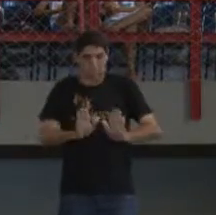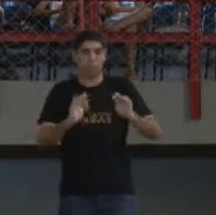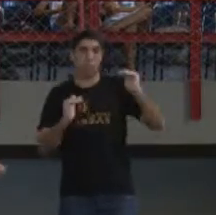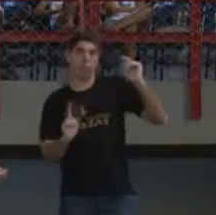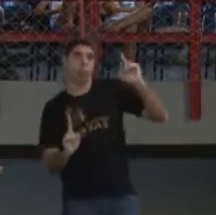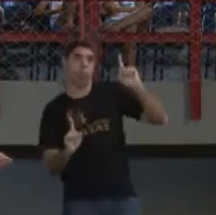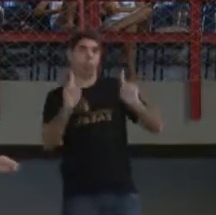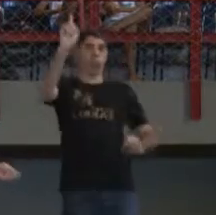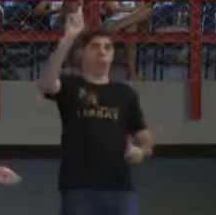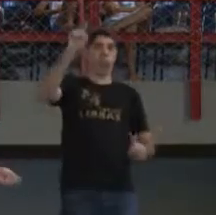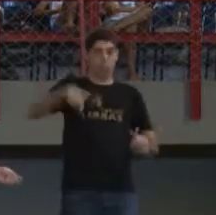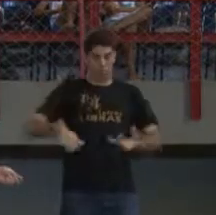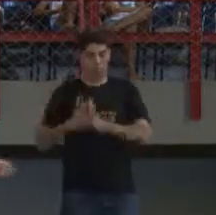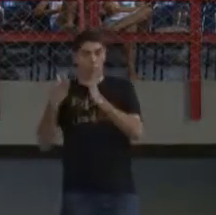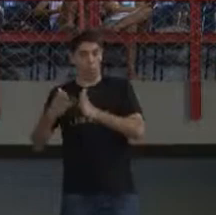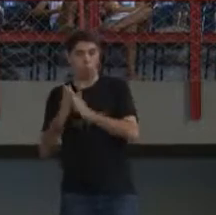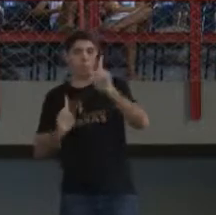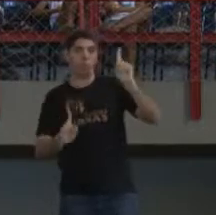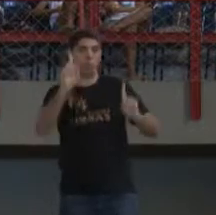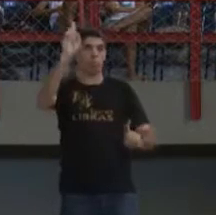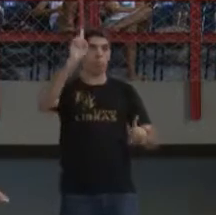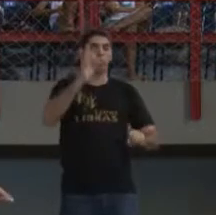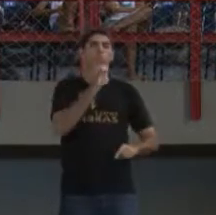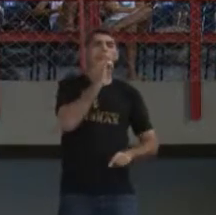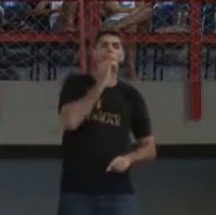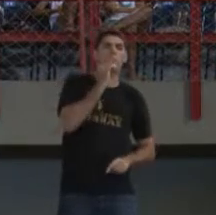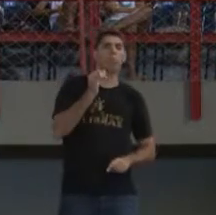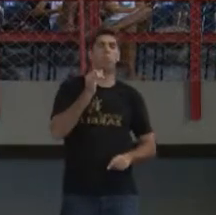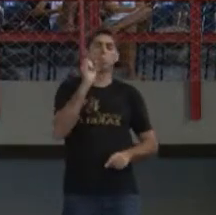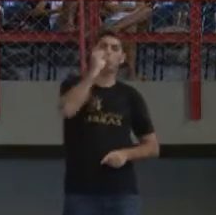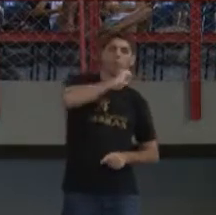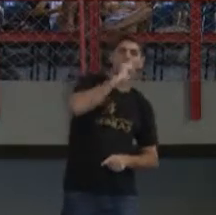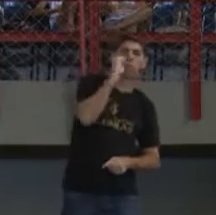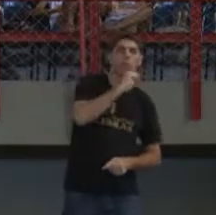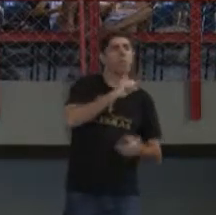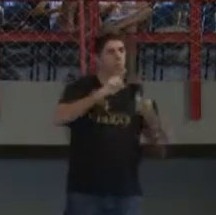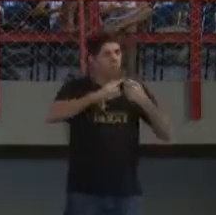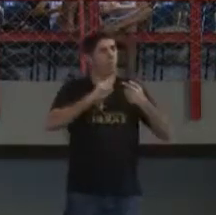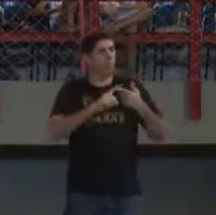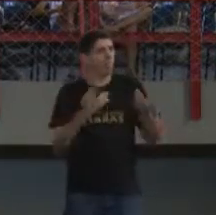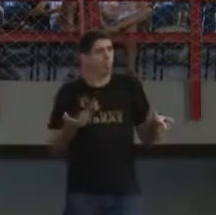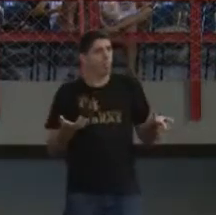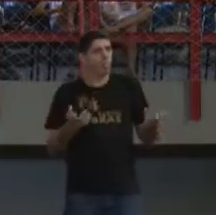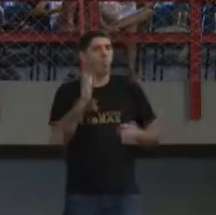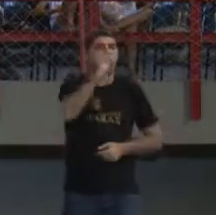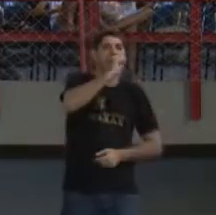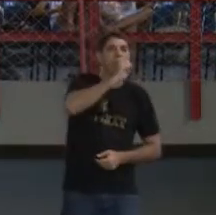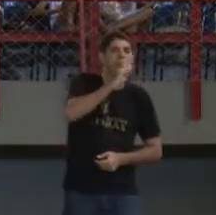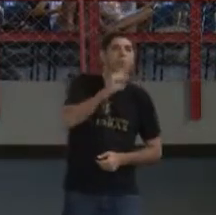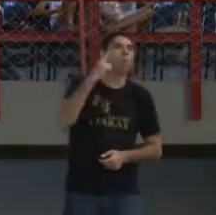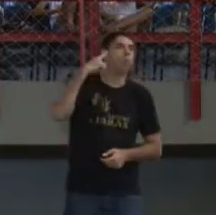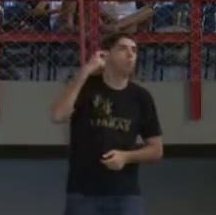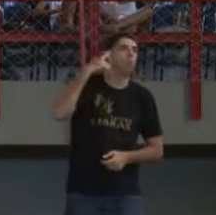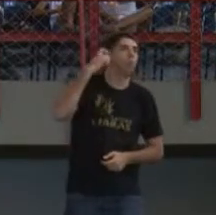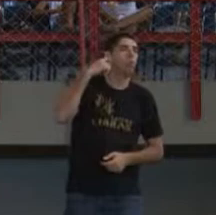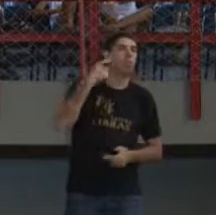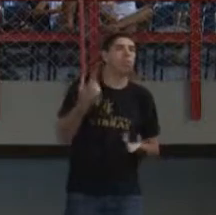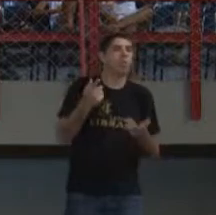Um jogador, um cantor de onomatopeias fica rico. Tá certo? Vamos lá.